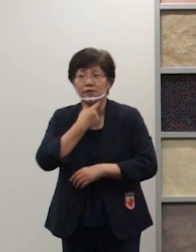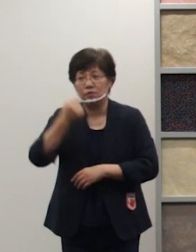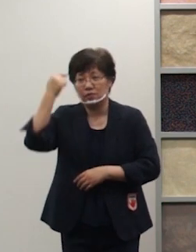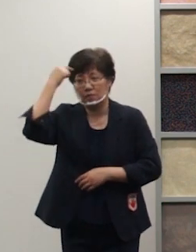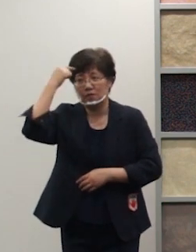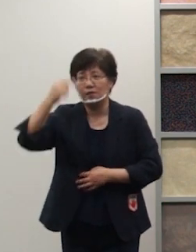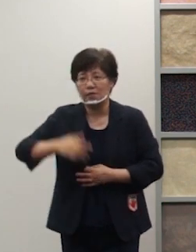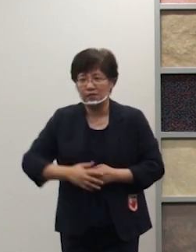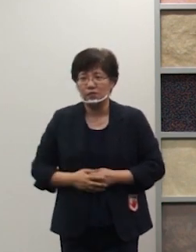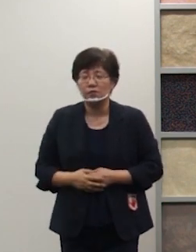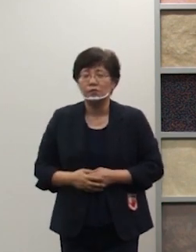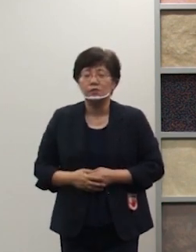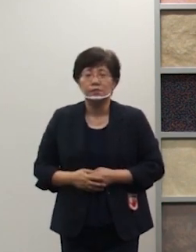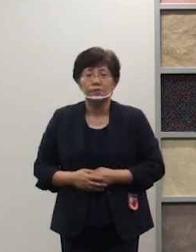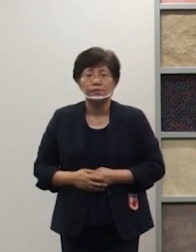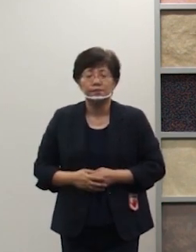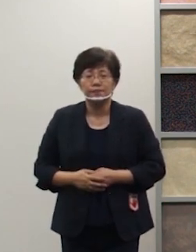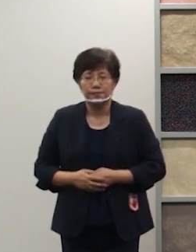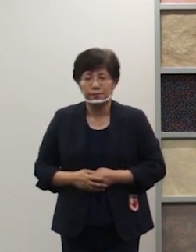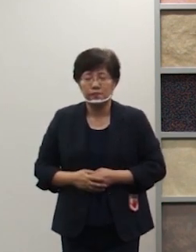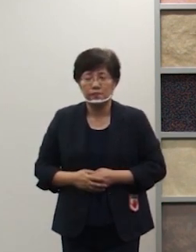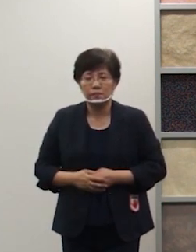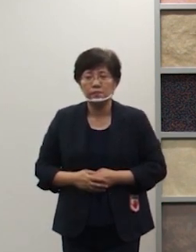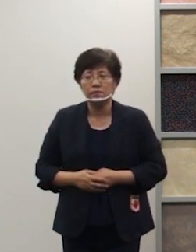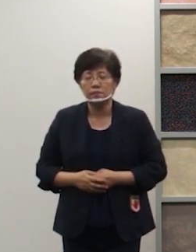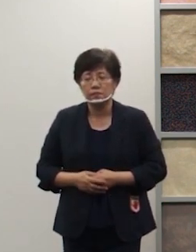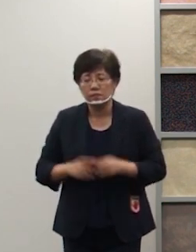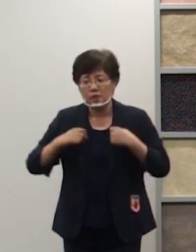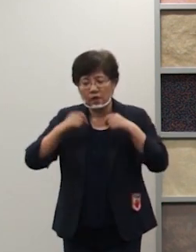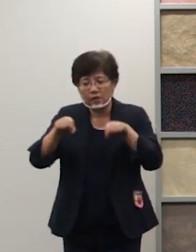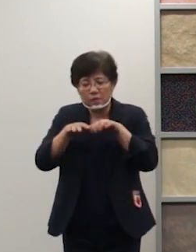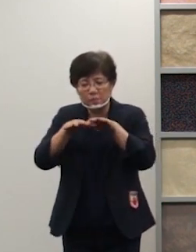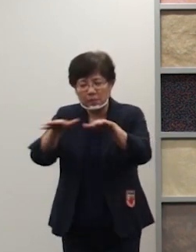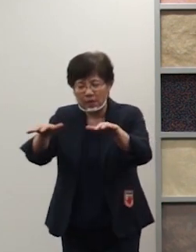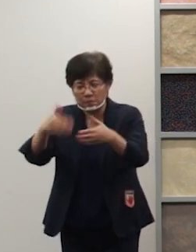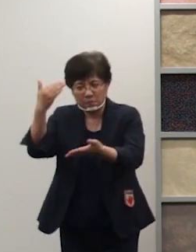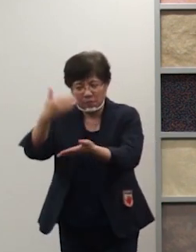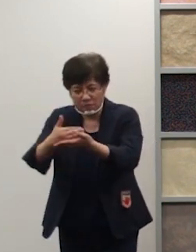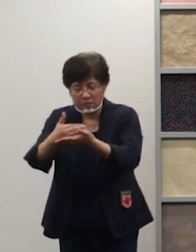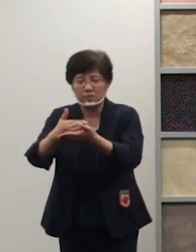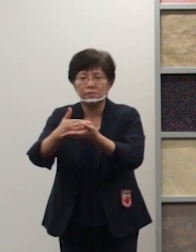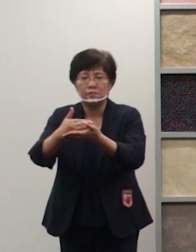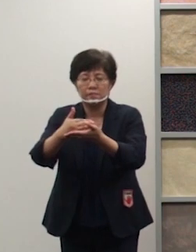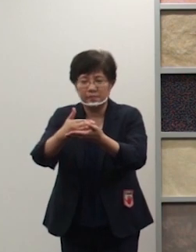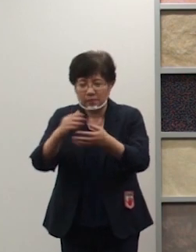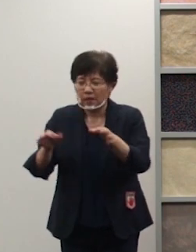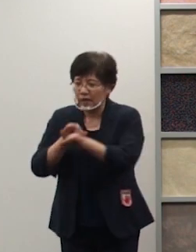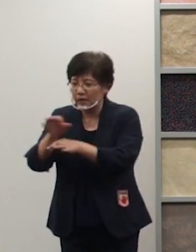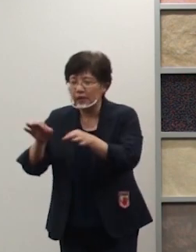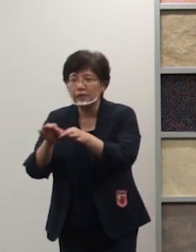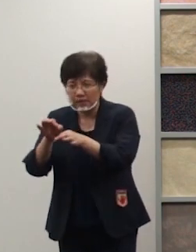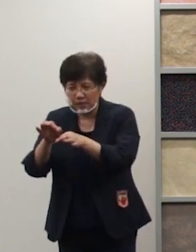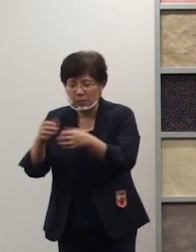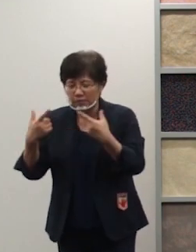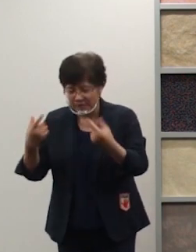。加えまして感染拡大防止と経済活動を両立させるグリーンゾーン